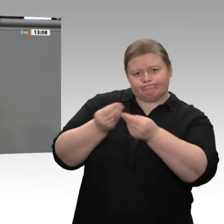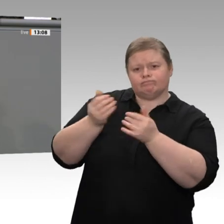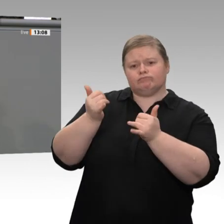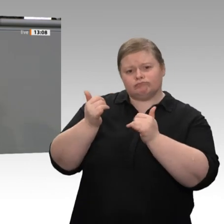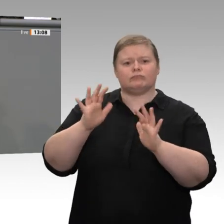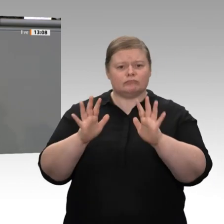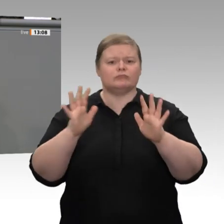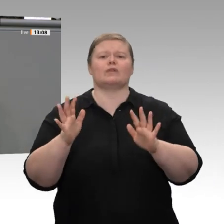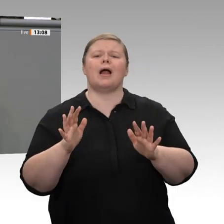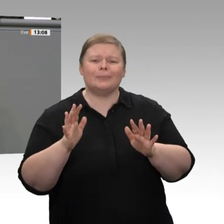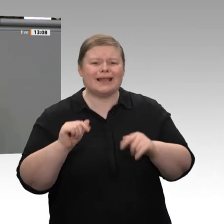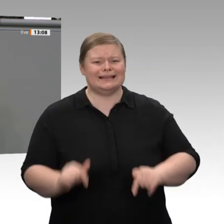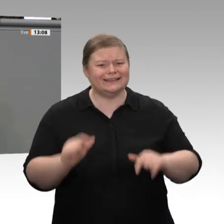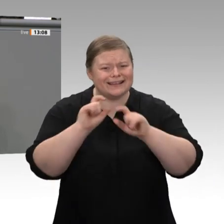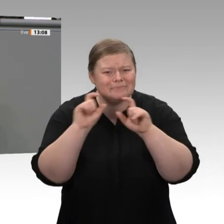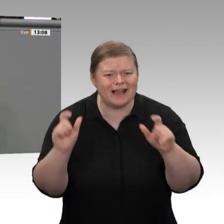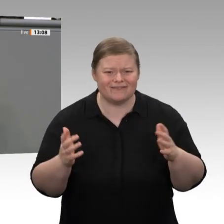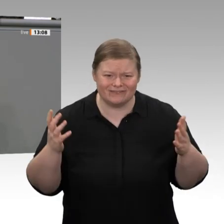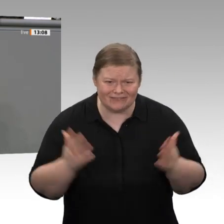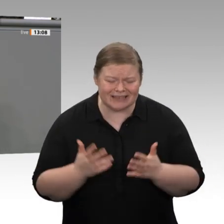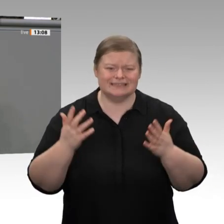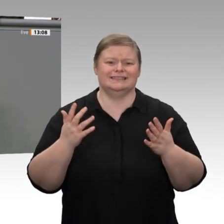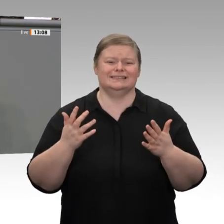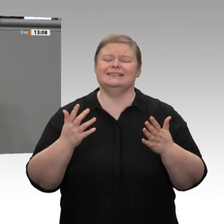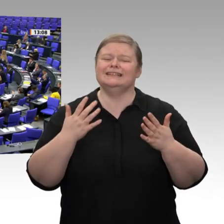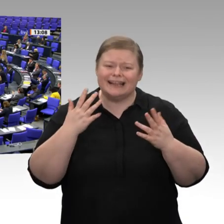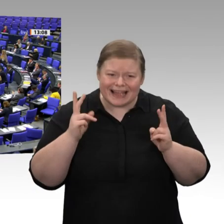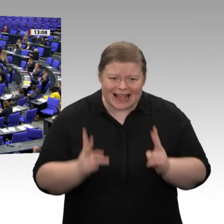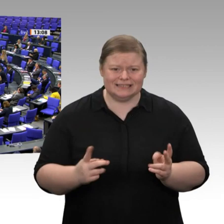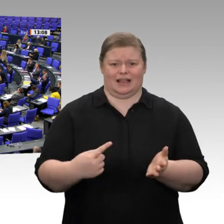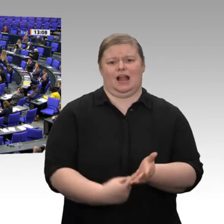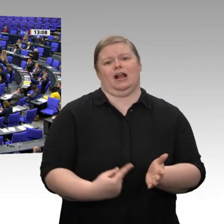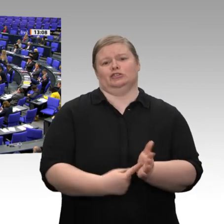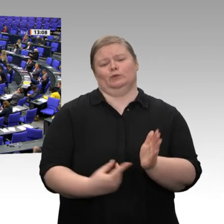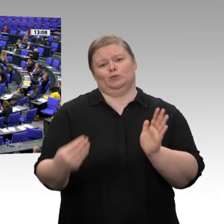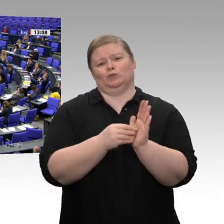von NS-Opfern verdienen nicht Gnade, sondern Recht. Und dafür brauchen wir ein Gesetz.